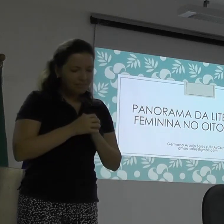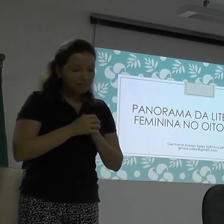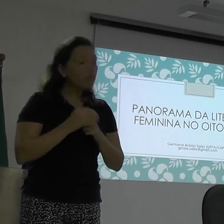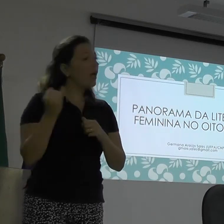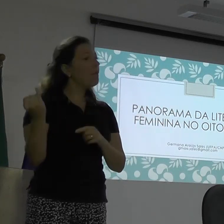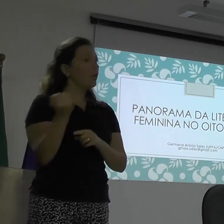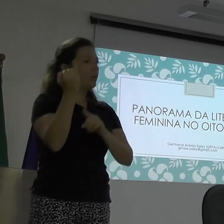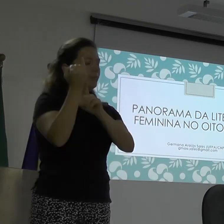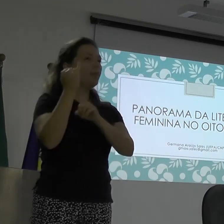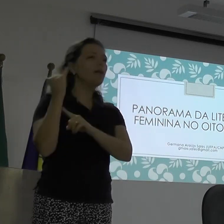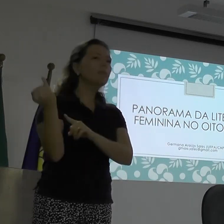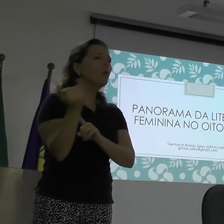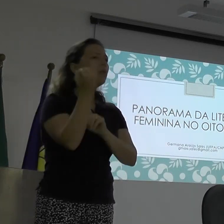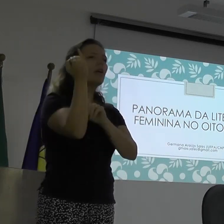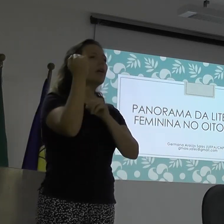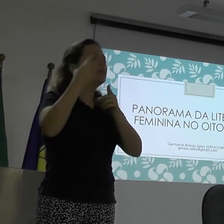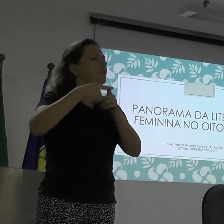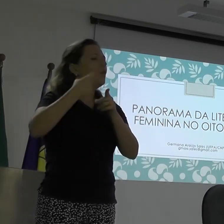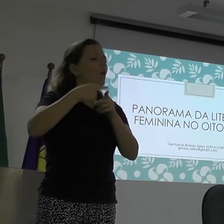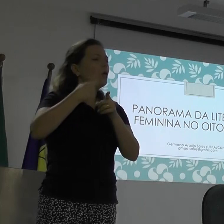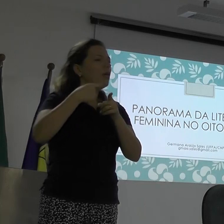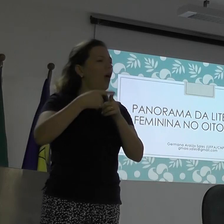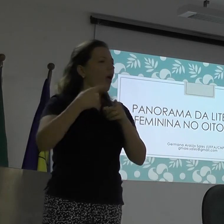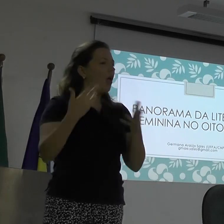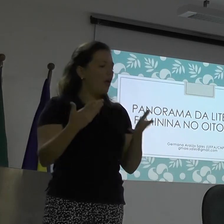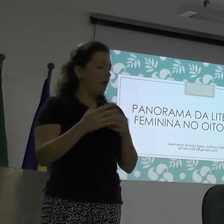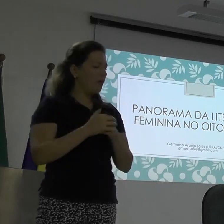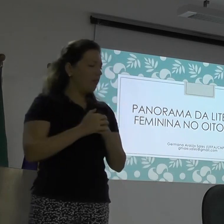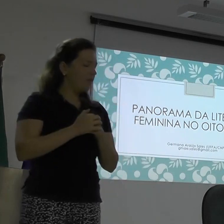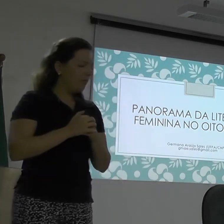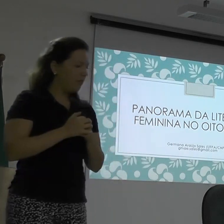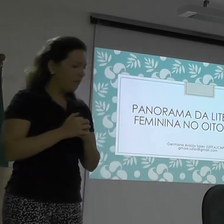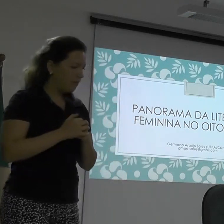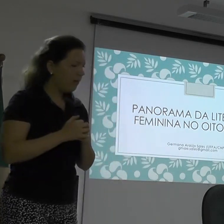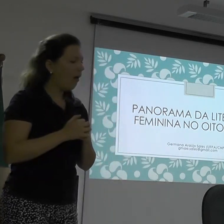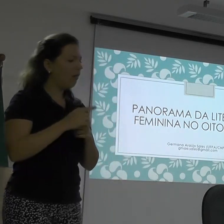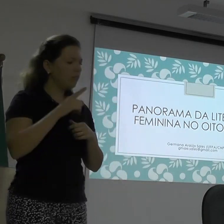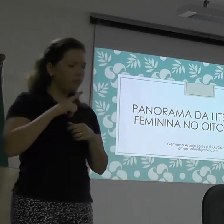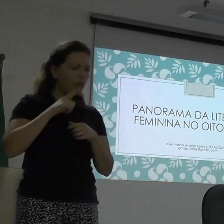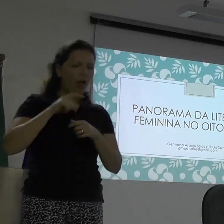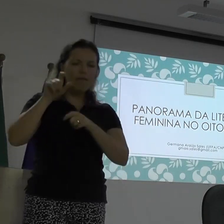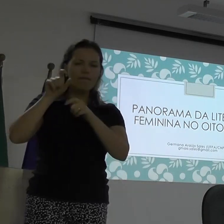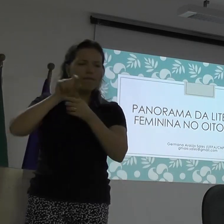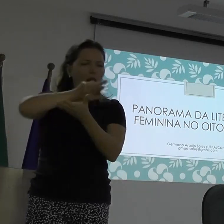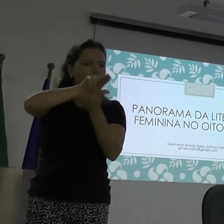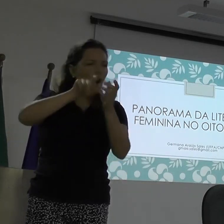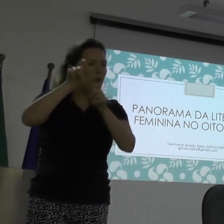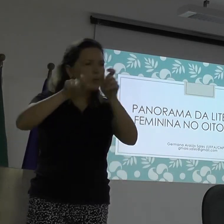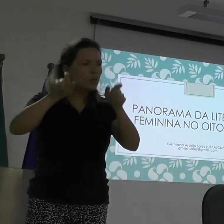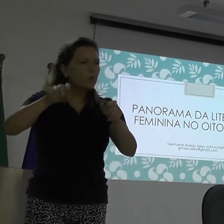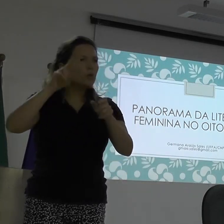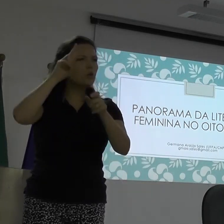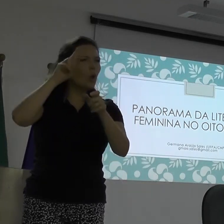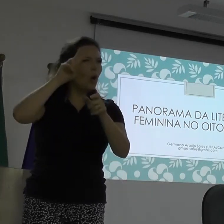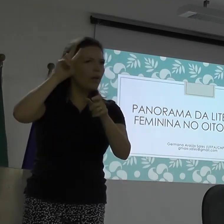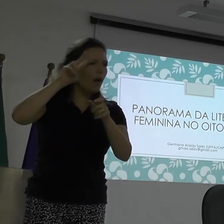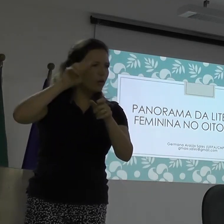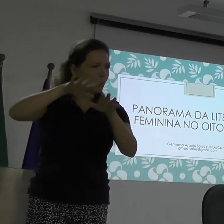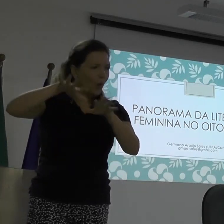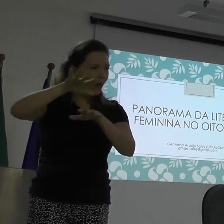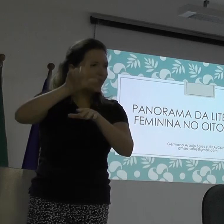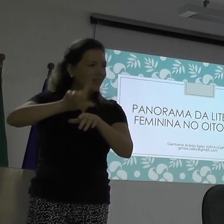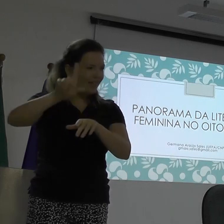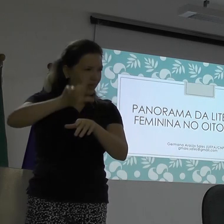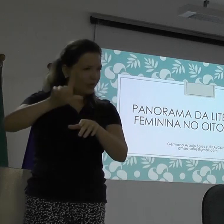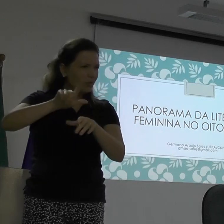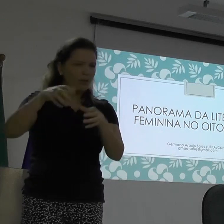é que, dado todos os esforços dos nossos historiadores da literatura, sem nenhum demérito